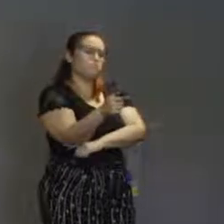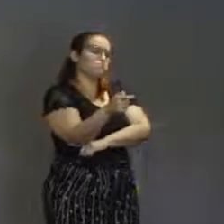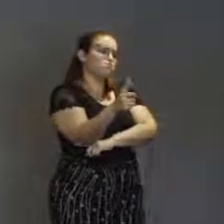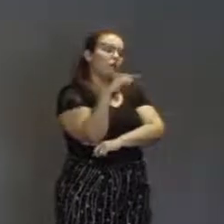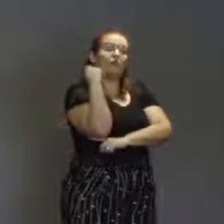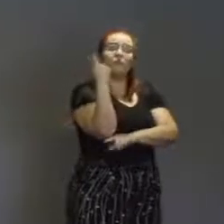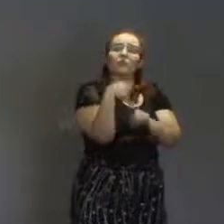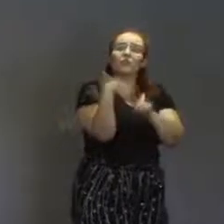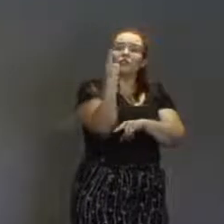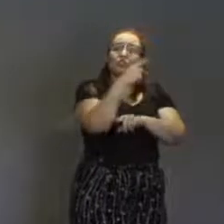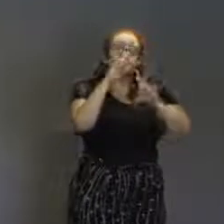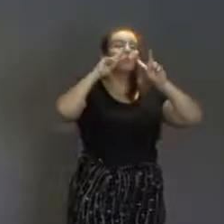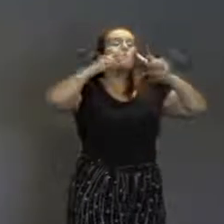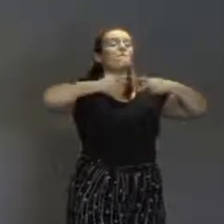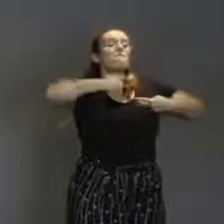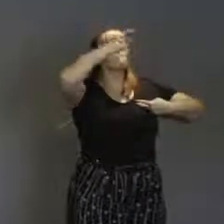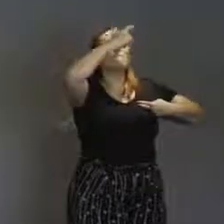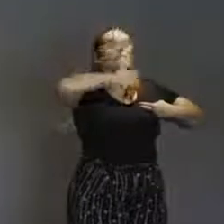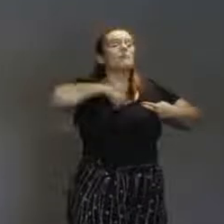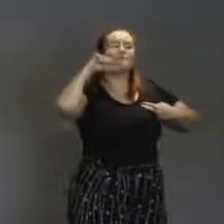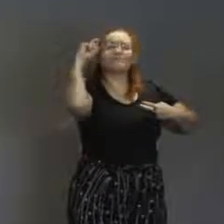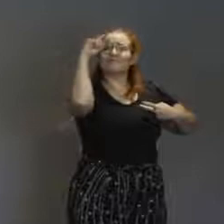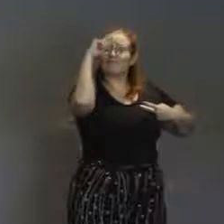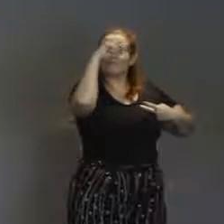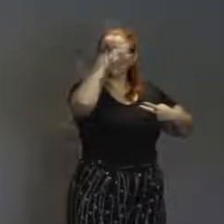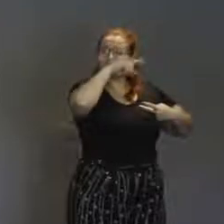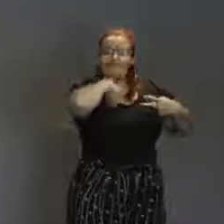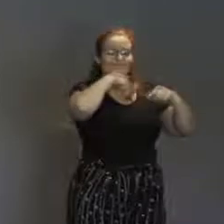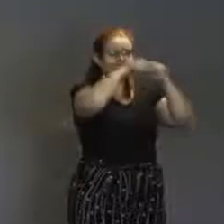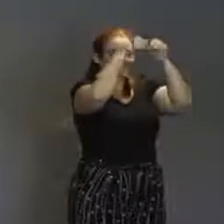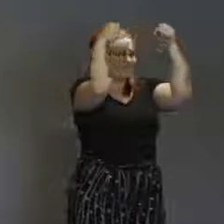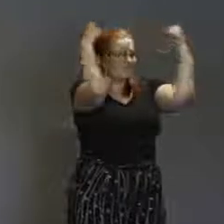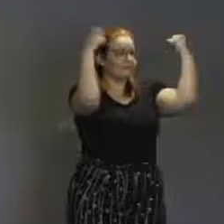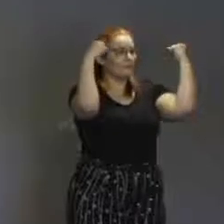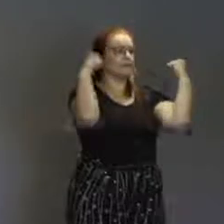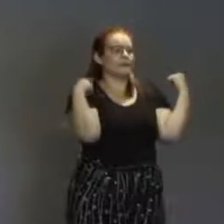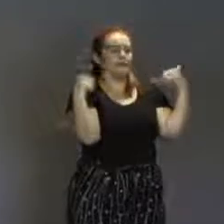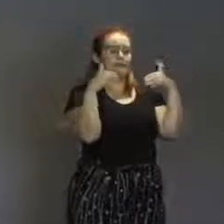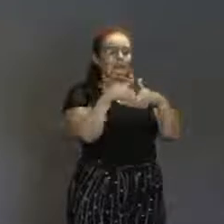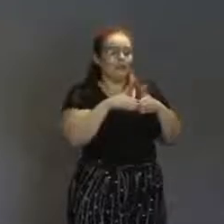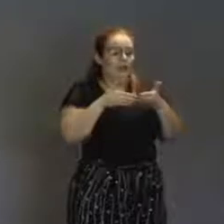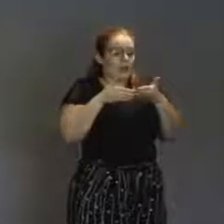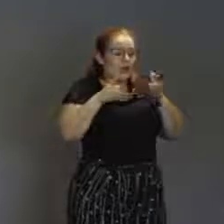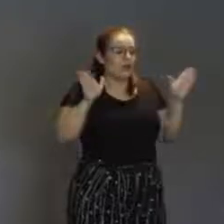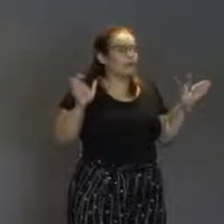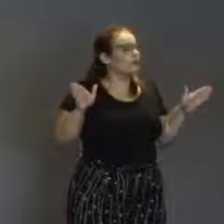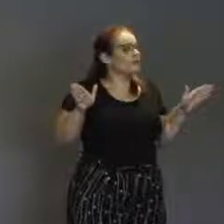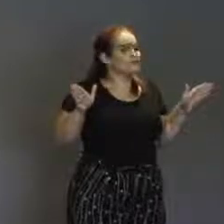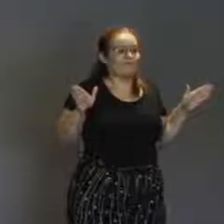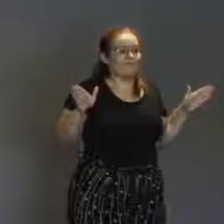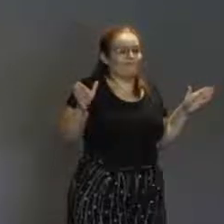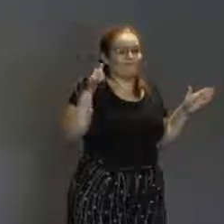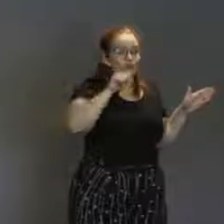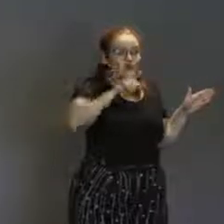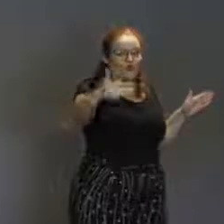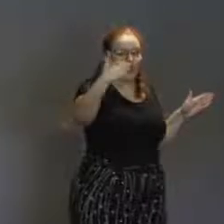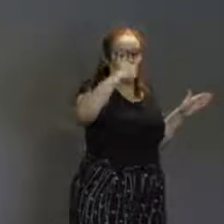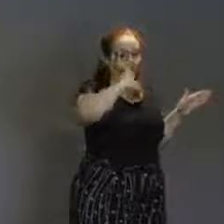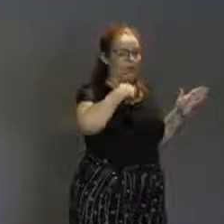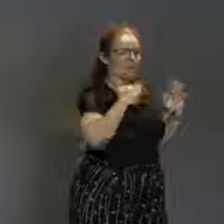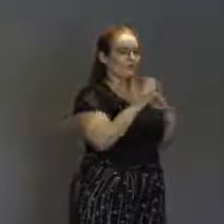seres humanos, temos bastante dificuldade de desconstruir abaixar as nossas guardas, abaixar a barreira para deixar o outro entrar e